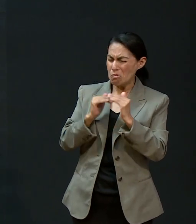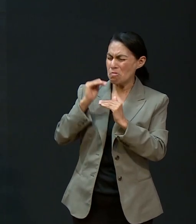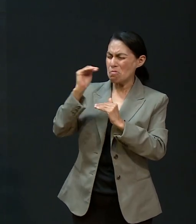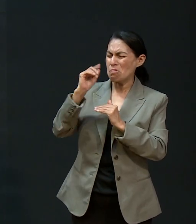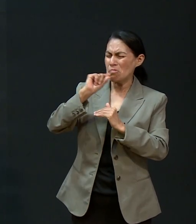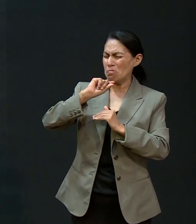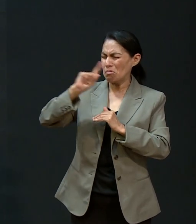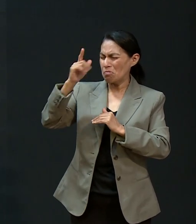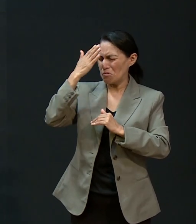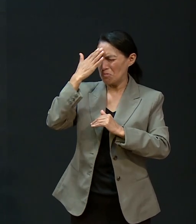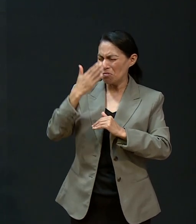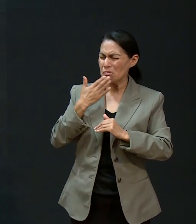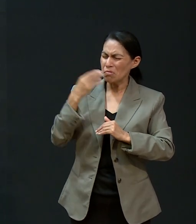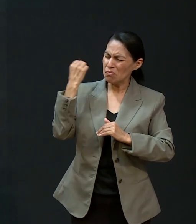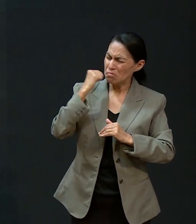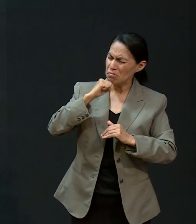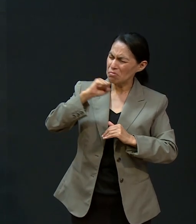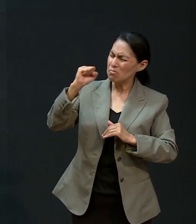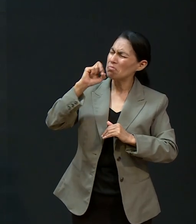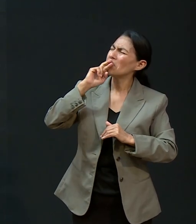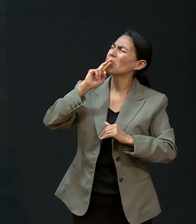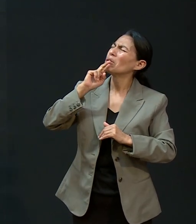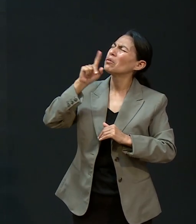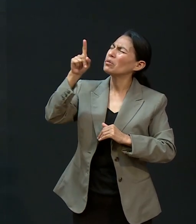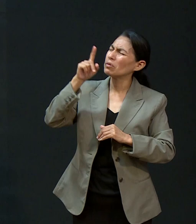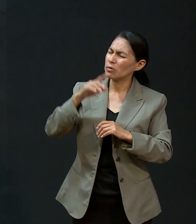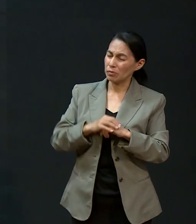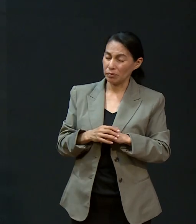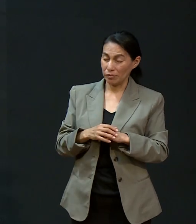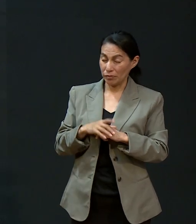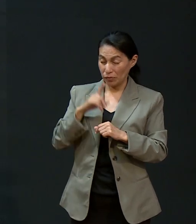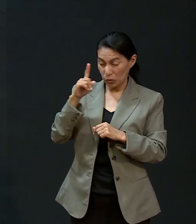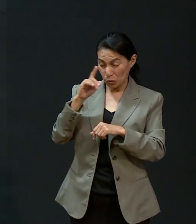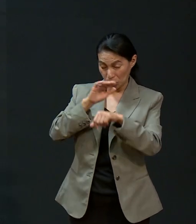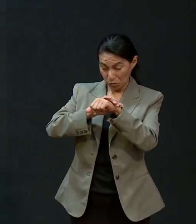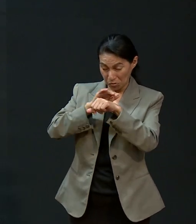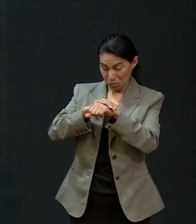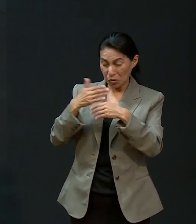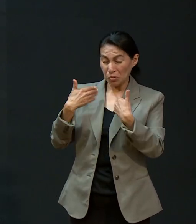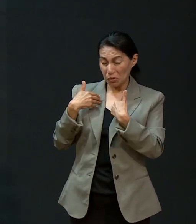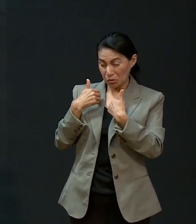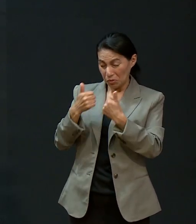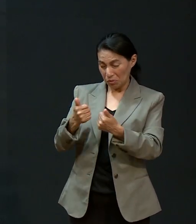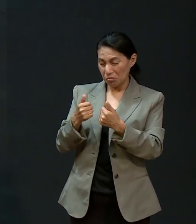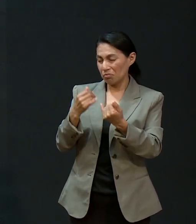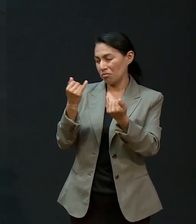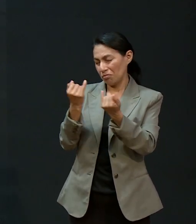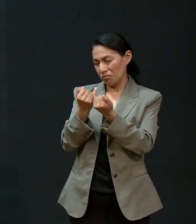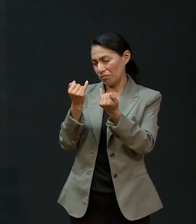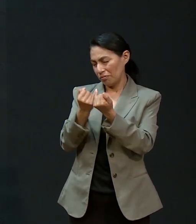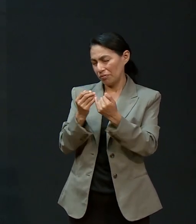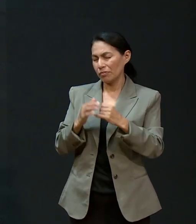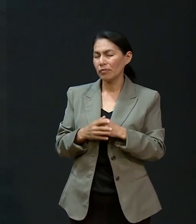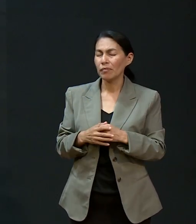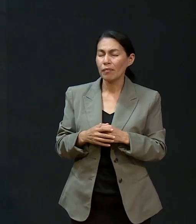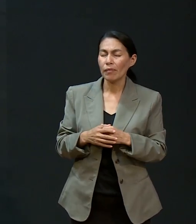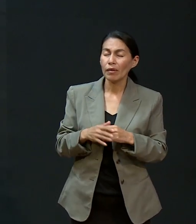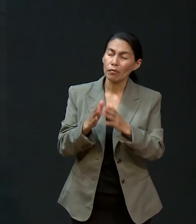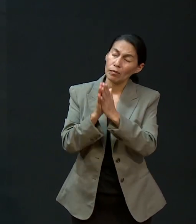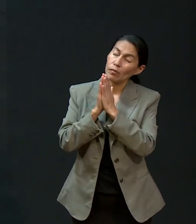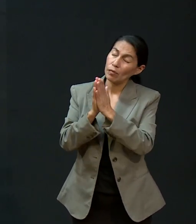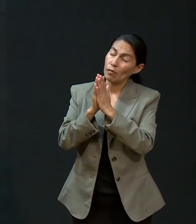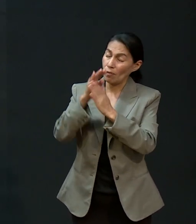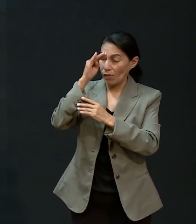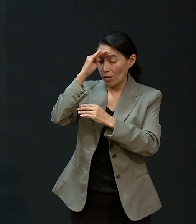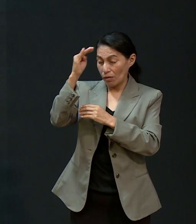Amén. Aquellas personas que están pasando por una pérdida sepan que el mejor amigo que los puede comprender eres tú. Amén. Y Señor, también